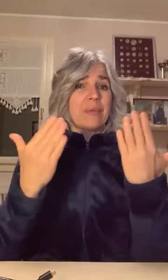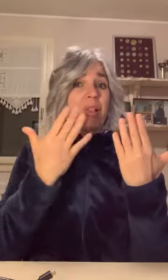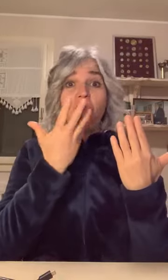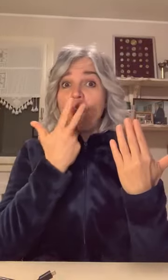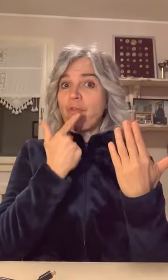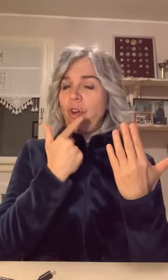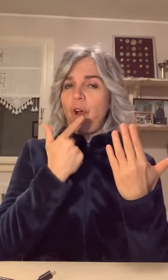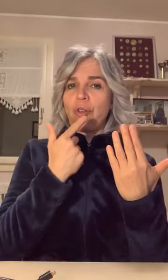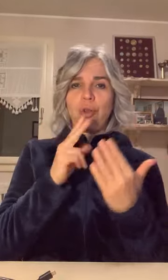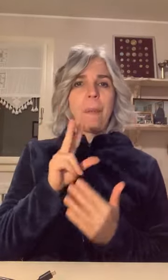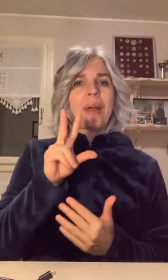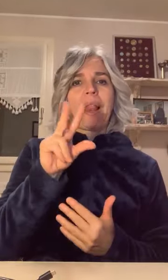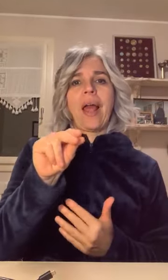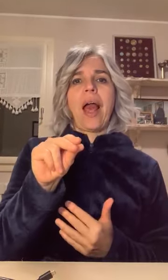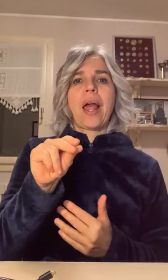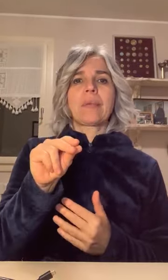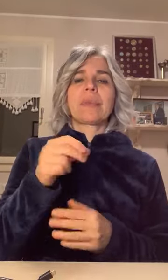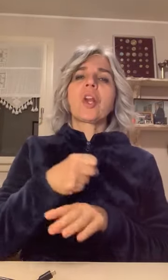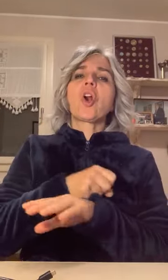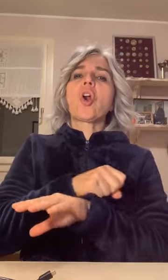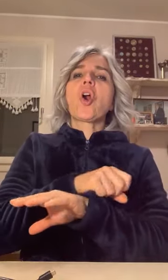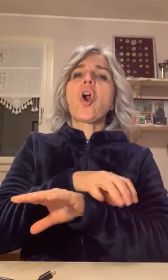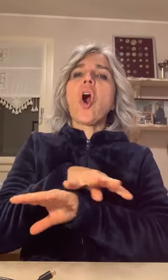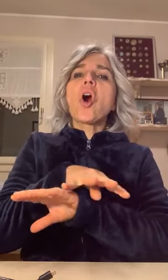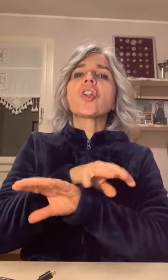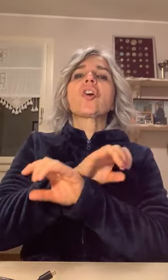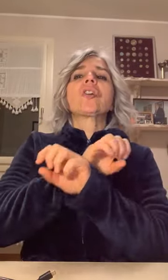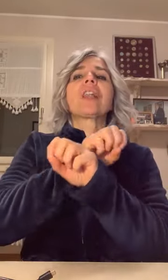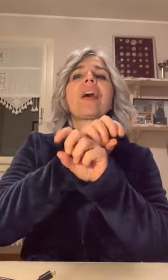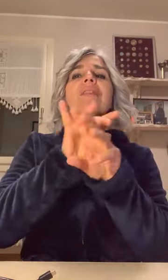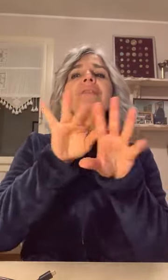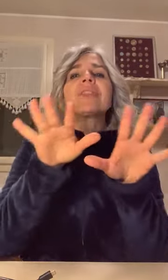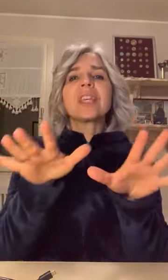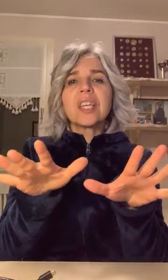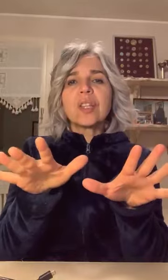coronavirus, perché è vero che noi stando a casa comunque